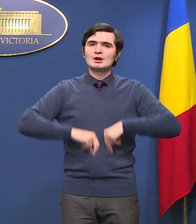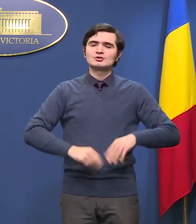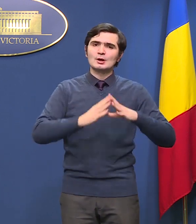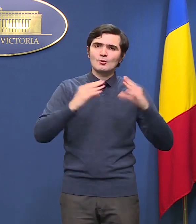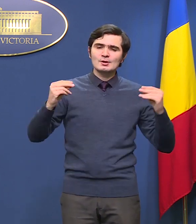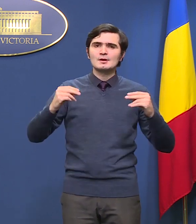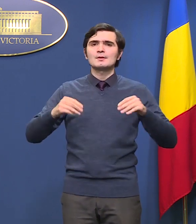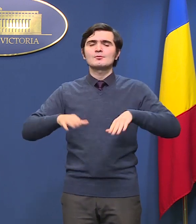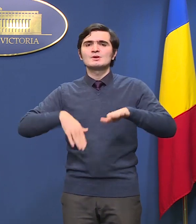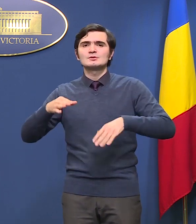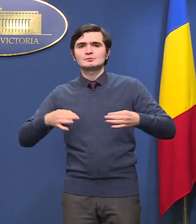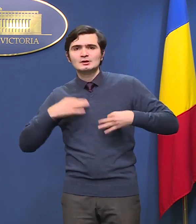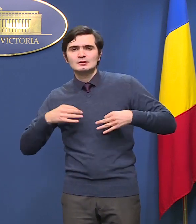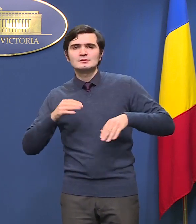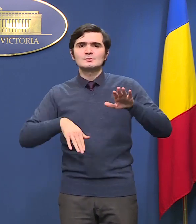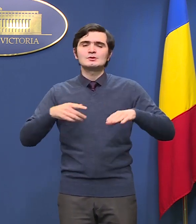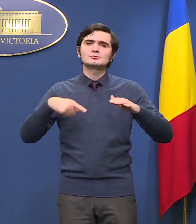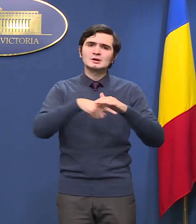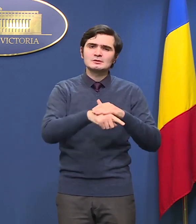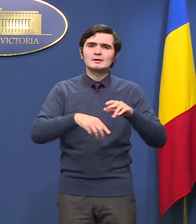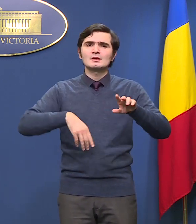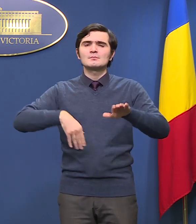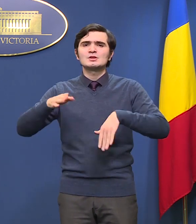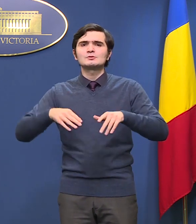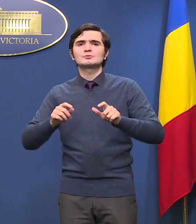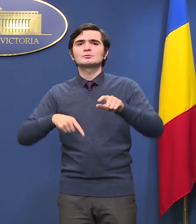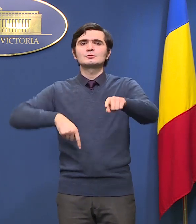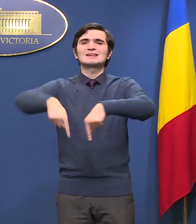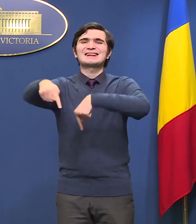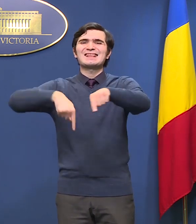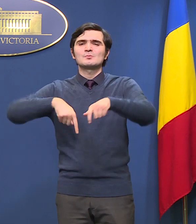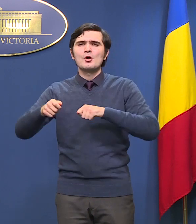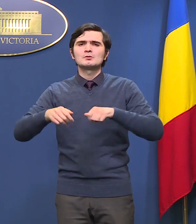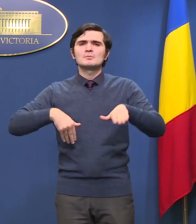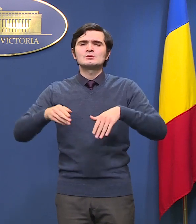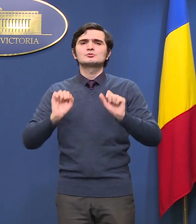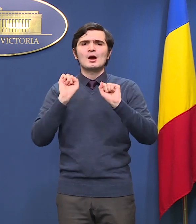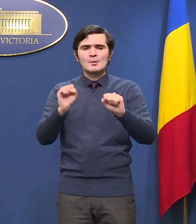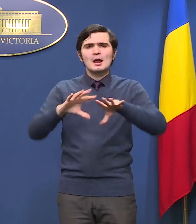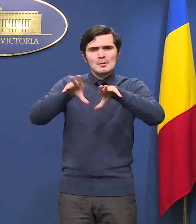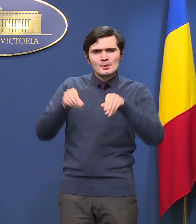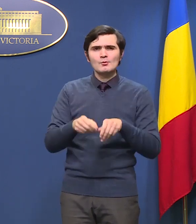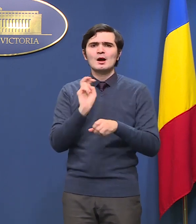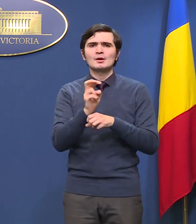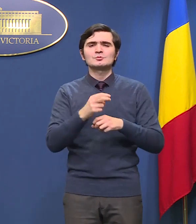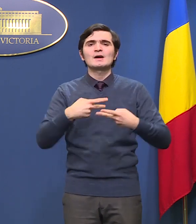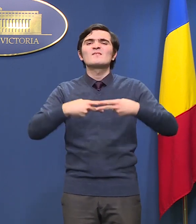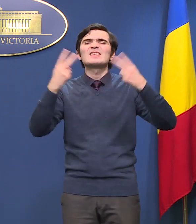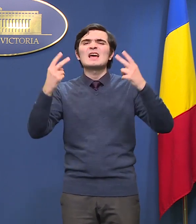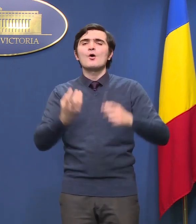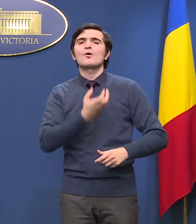ministrul sănătății, de ministrul de interne, de ministrul transporturilor, de ministrul apărării, la o videoconferință cu directorii